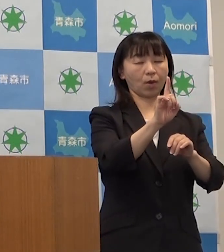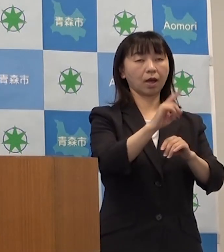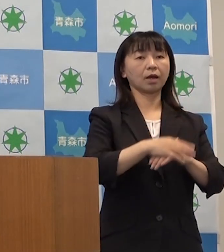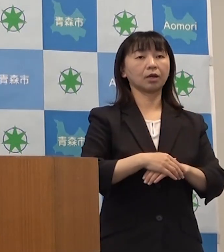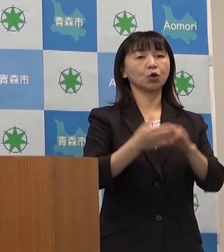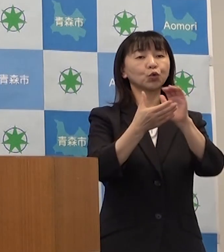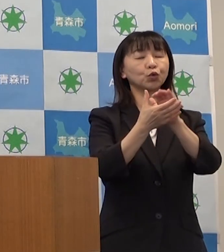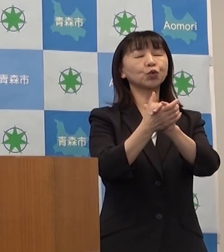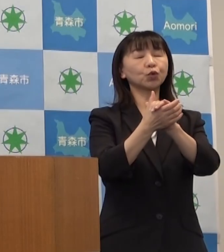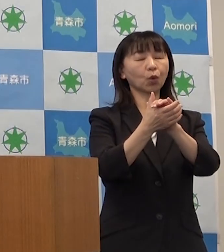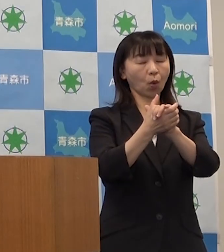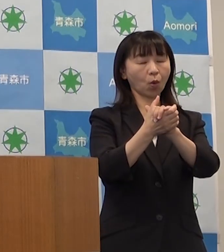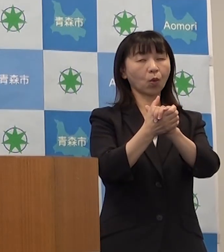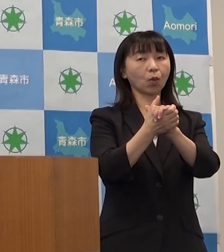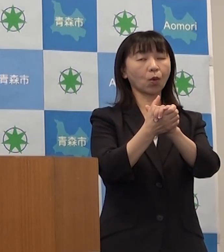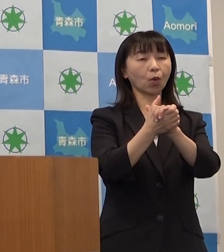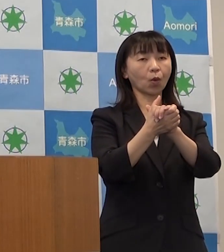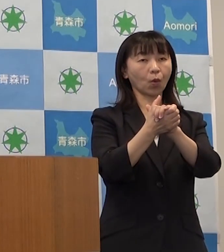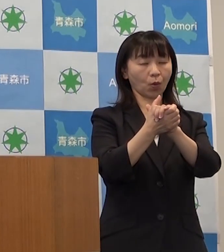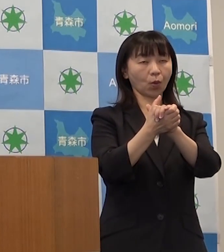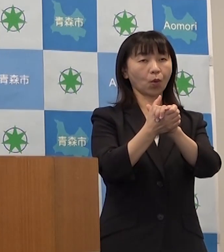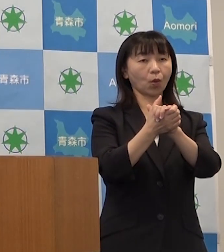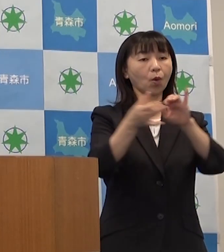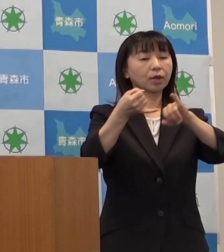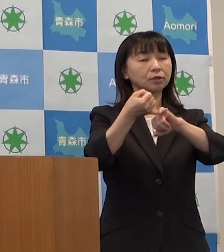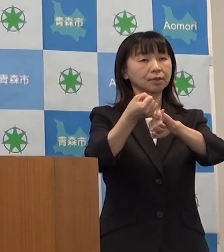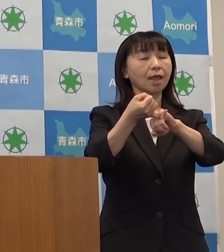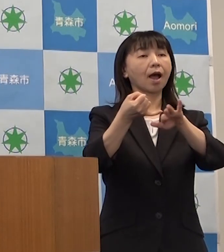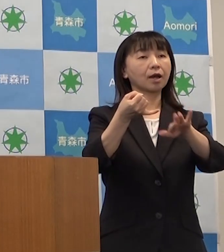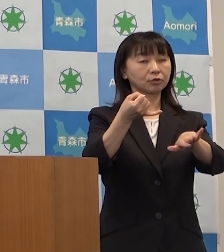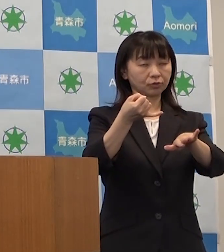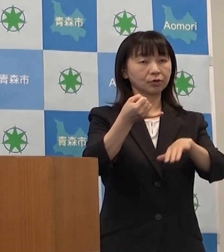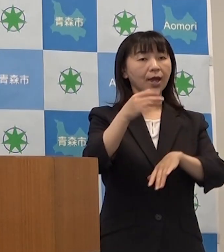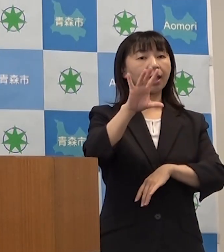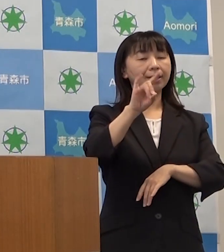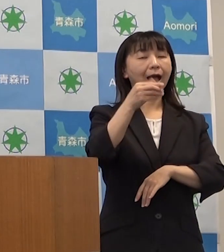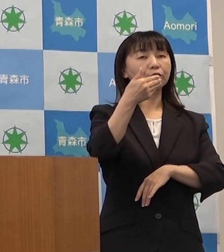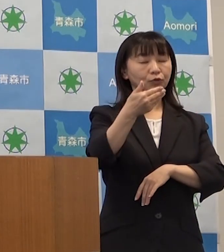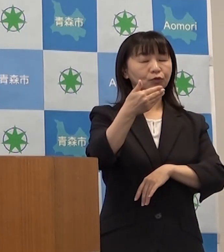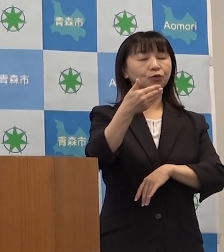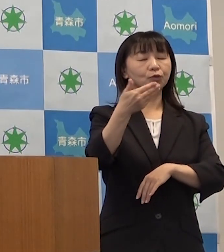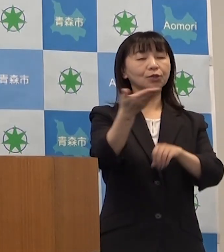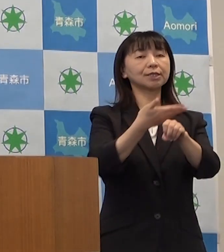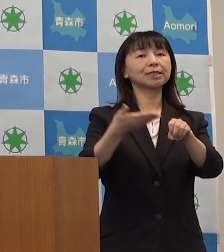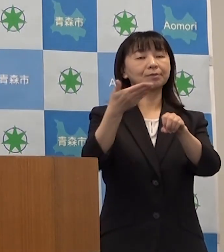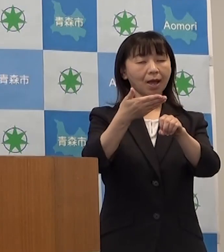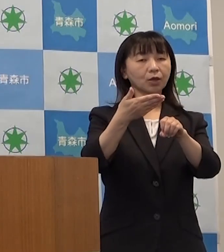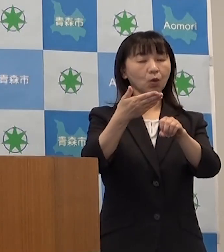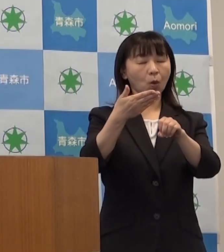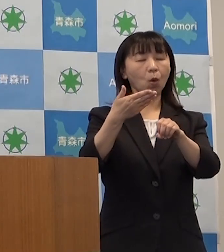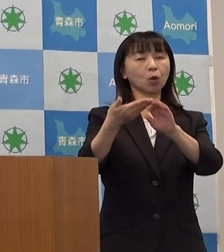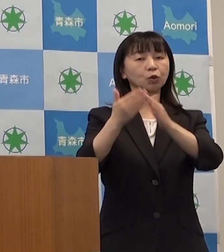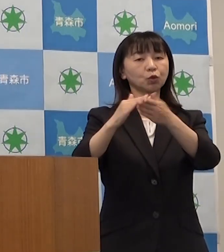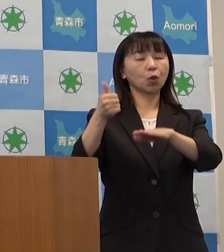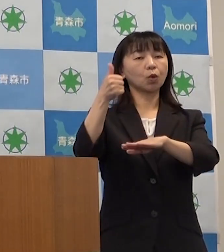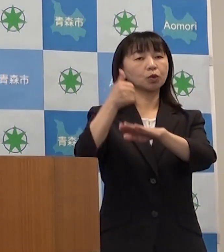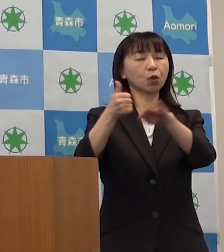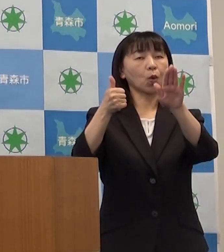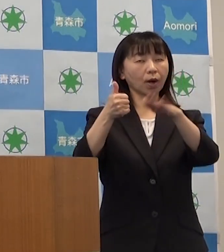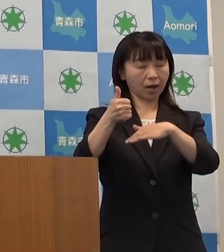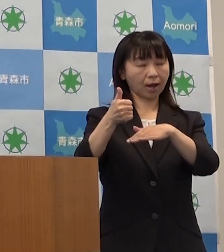好名約を結んでいる屋久島町長からお申し出をいただいたものでございます